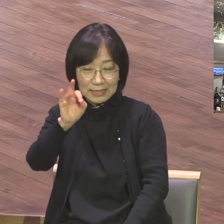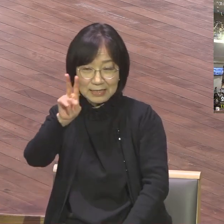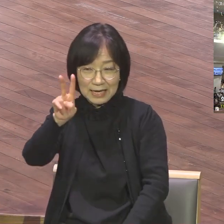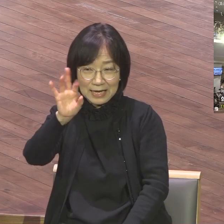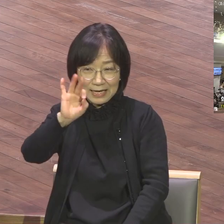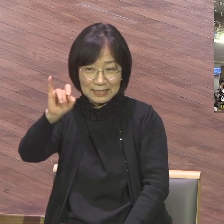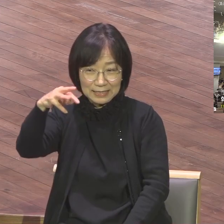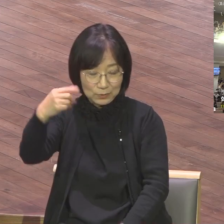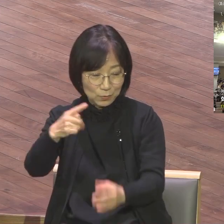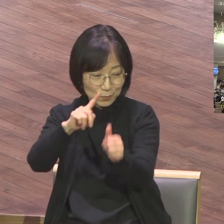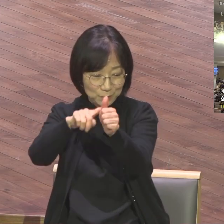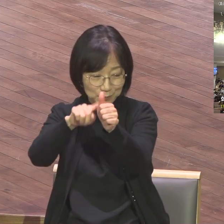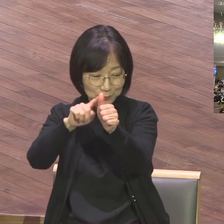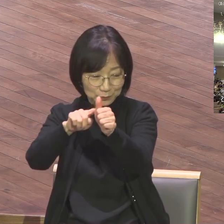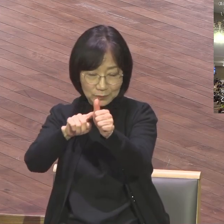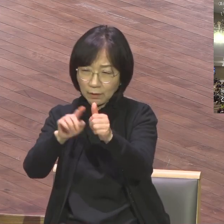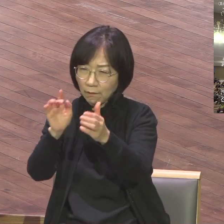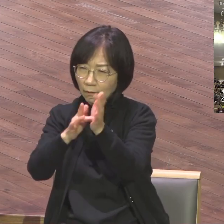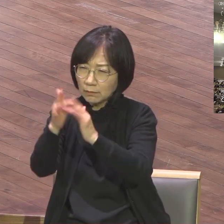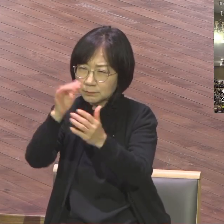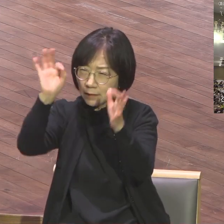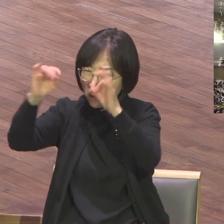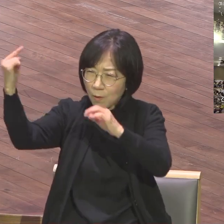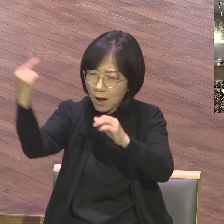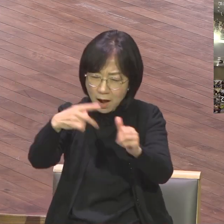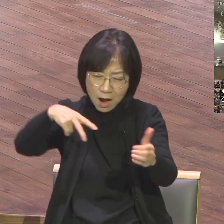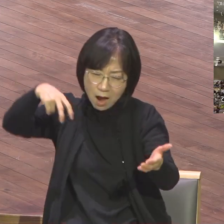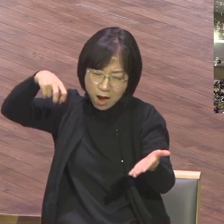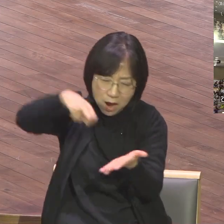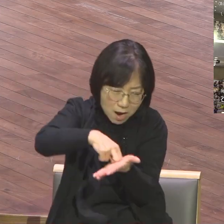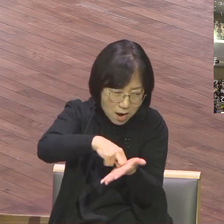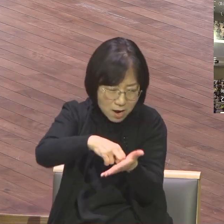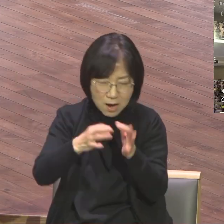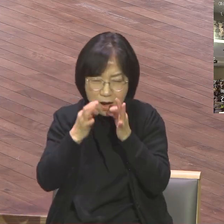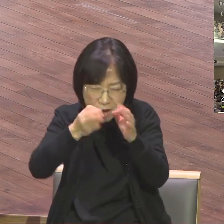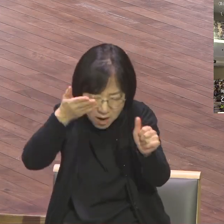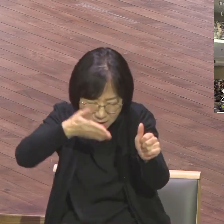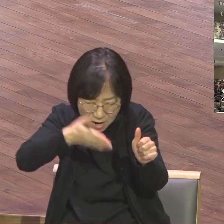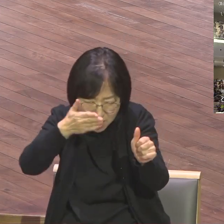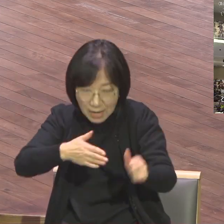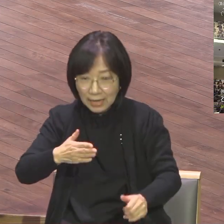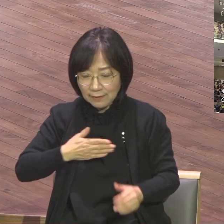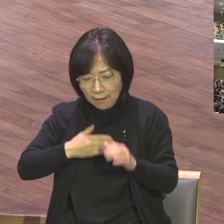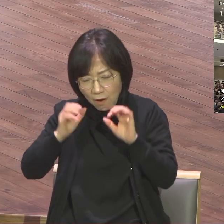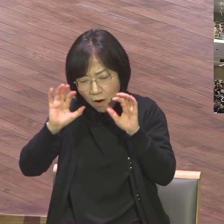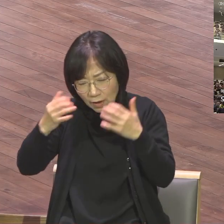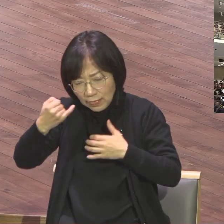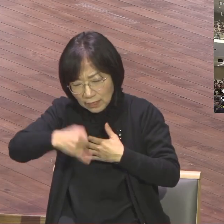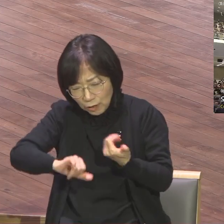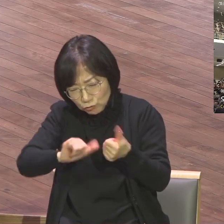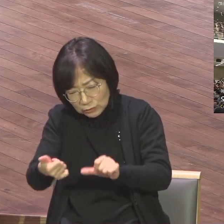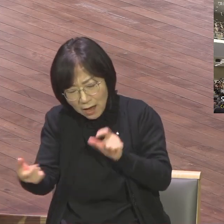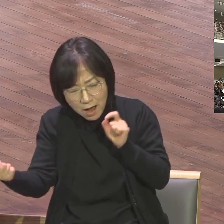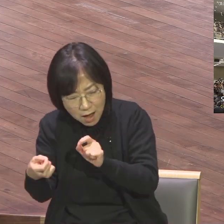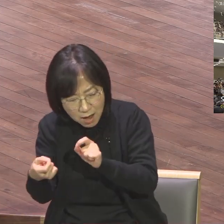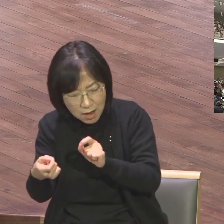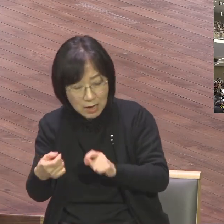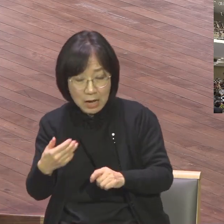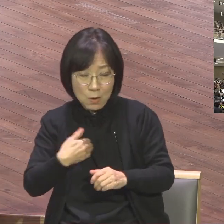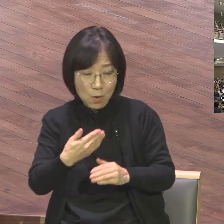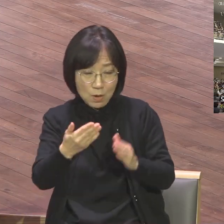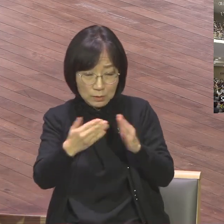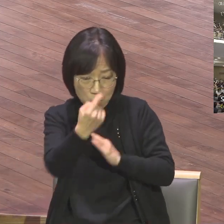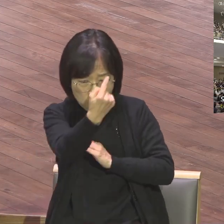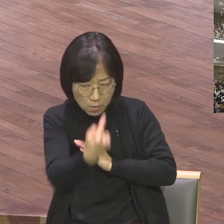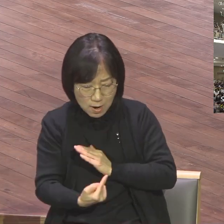와서 예수를 보고 발 아래 엎드려 간곡히 구하여 이르되 내 어린 딸이 죽게 되어사오니 오셔서 그 위에